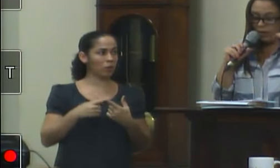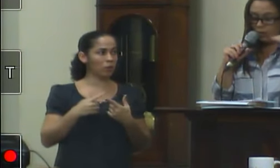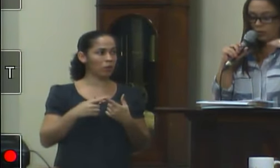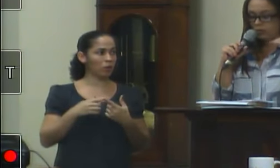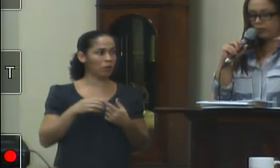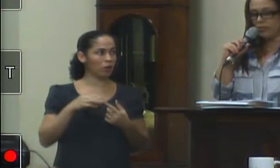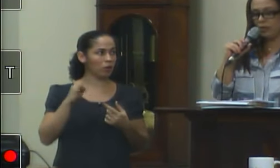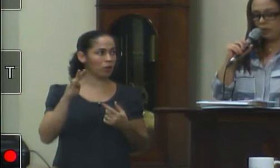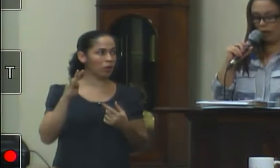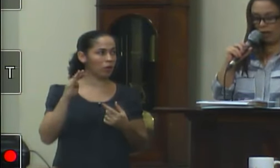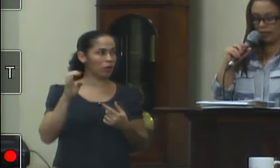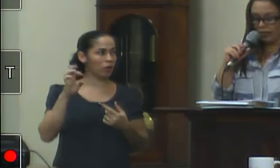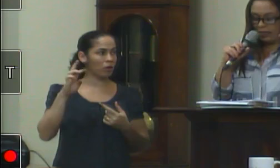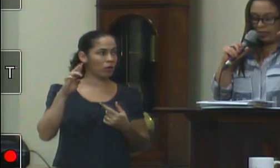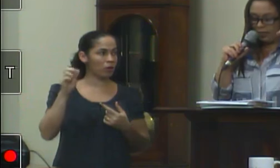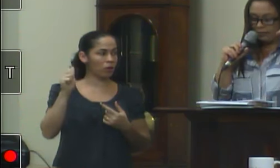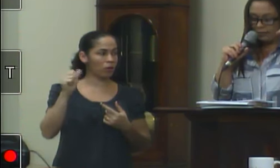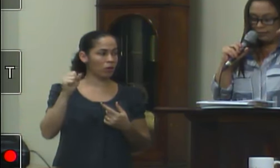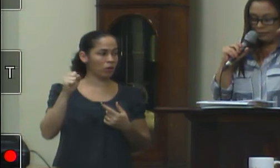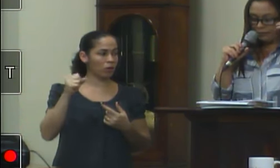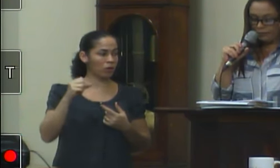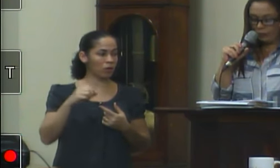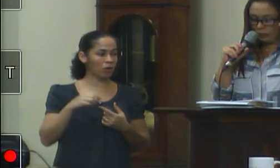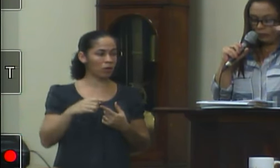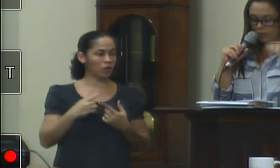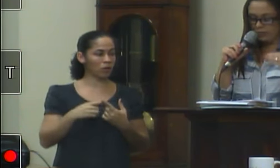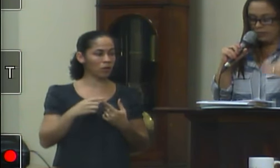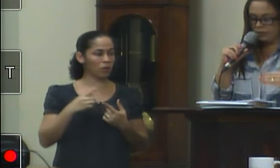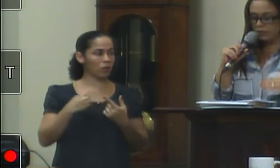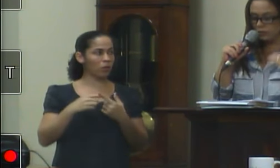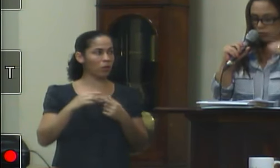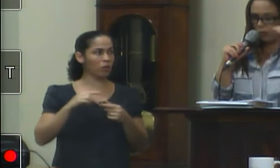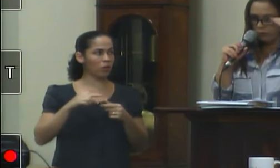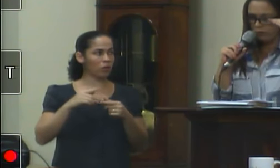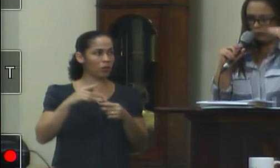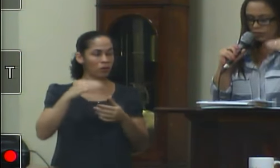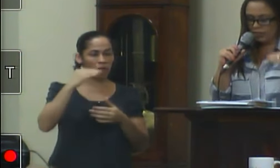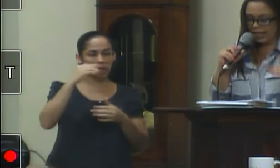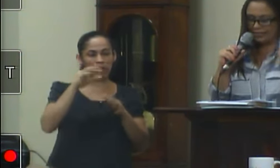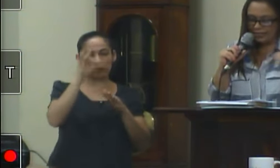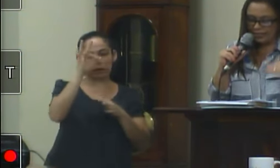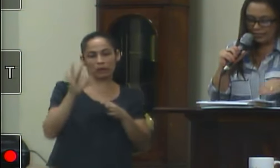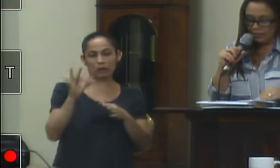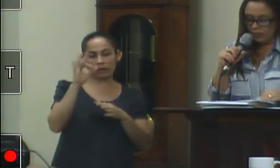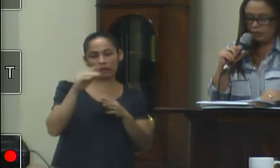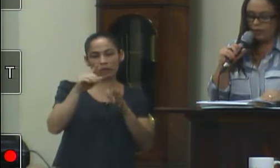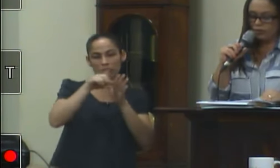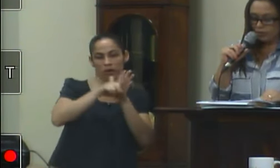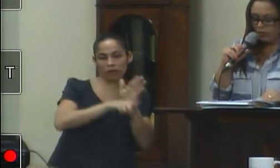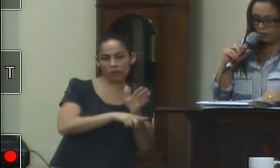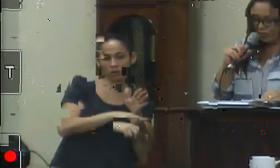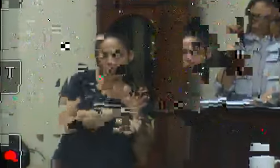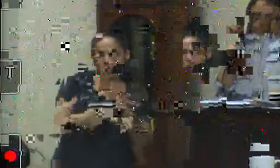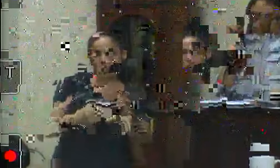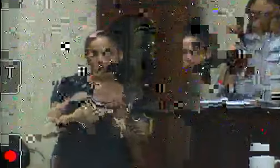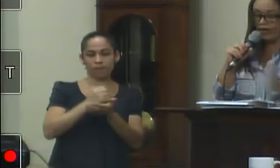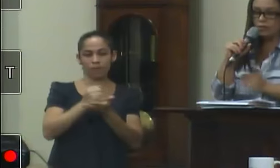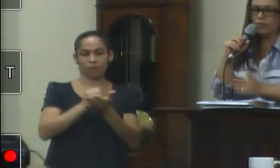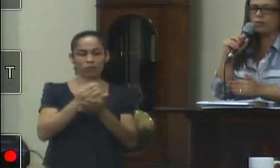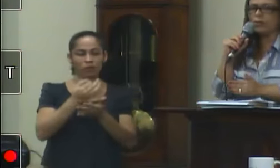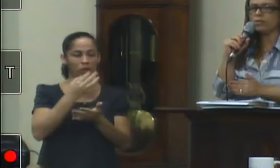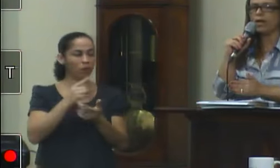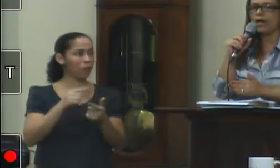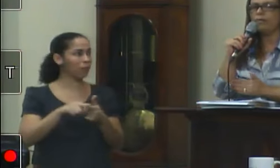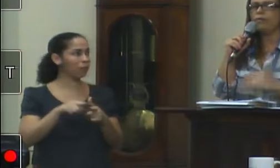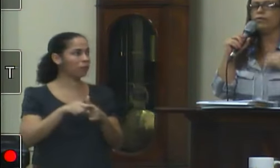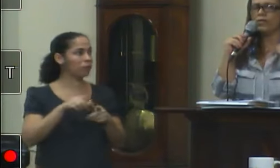é onde você coloca o índice de desconto de cada relação de medicamento. Isso faz com